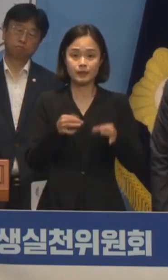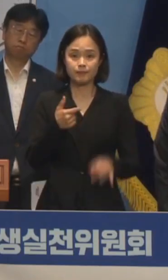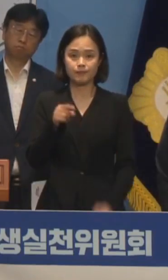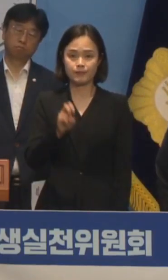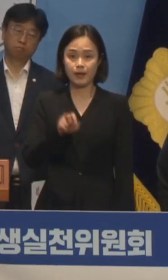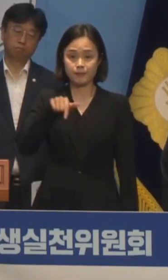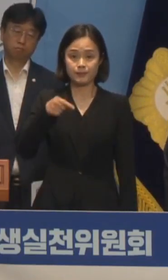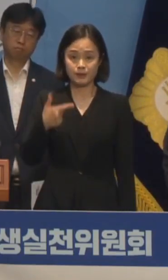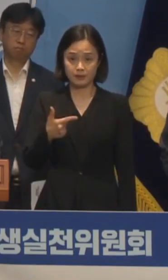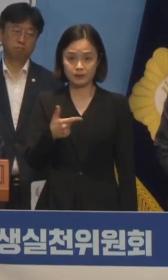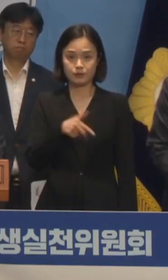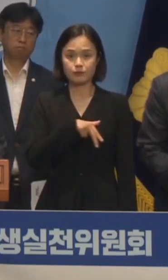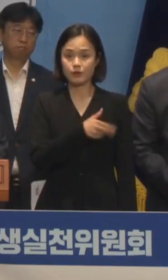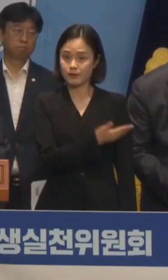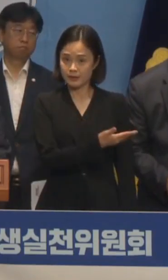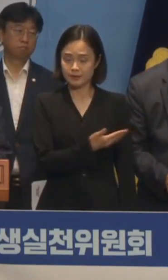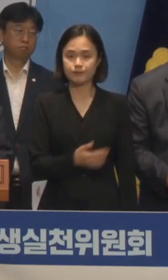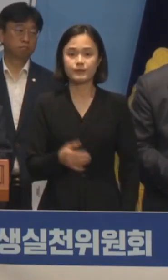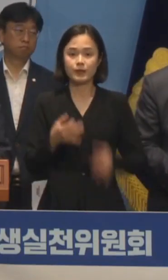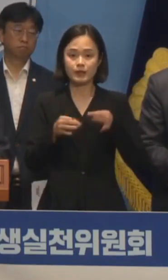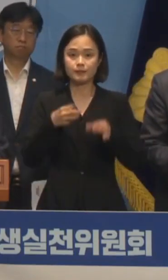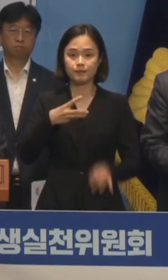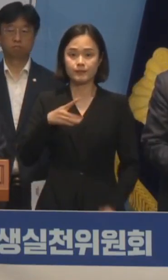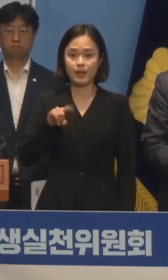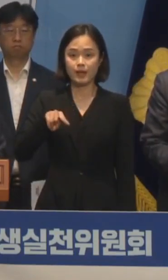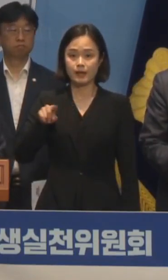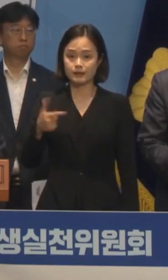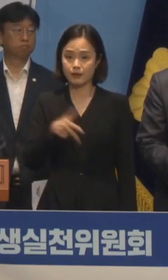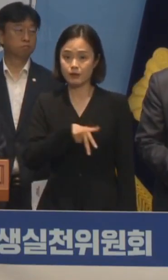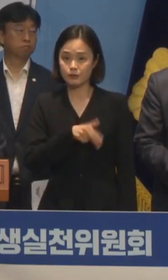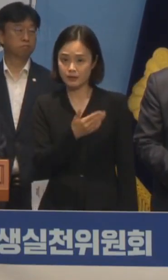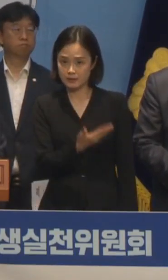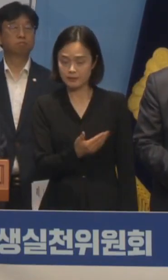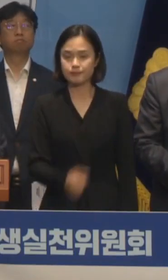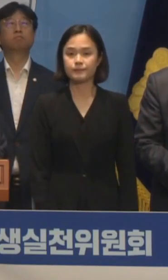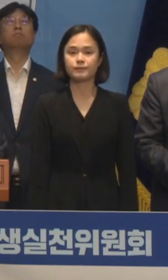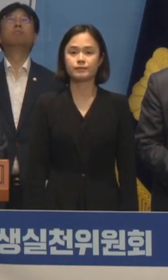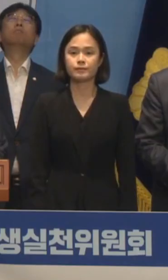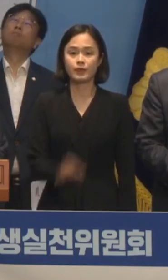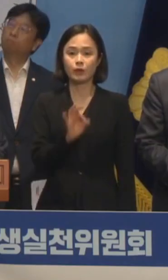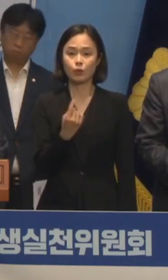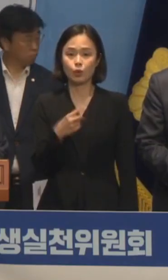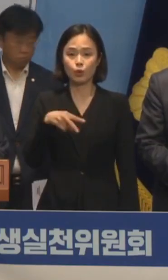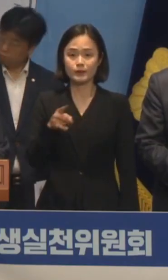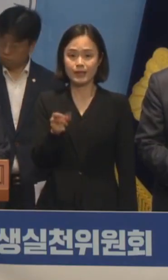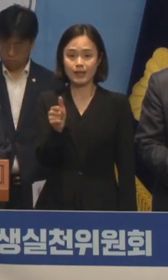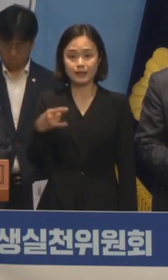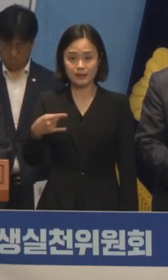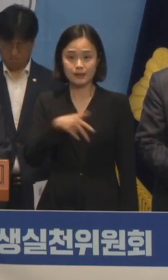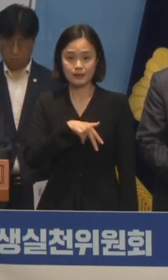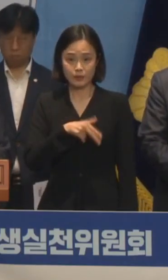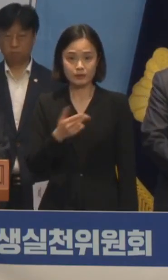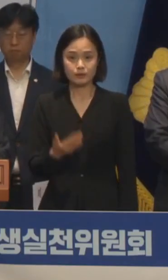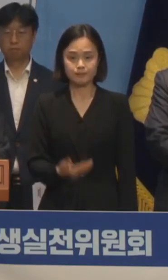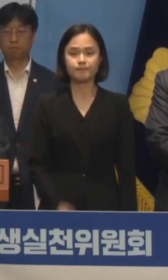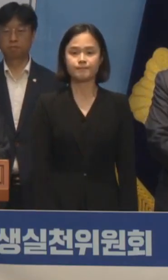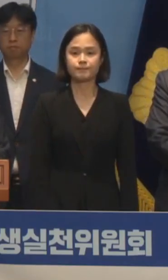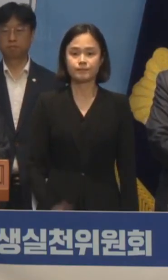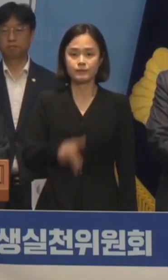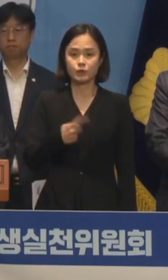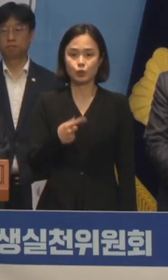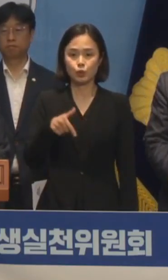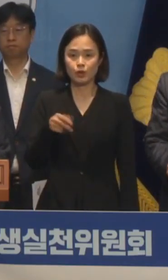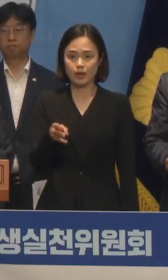오셨습니다. 김태선 의원님 오셨습니다. 오세희 의원님 오셨습니다. 조계원